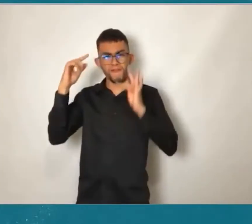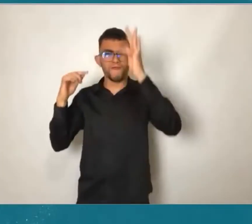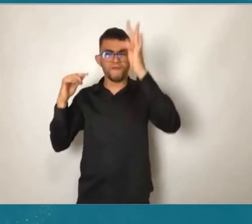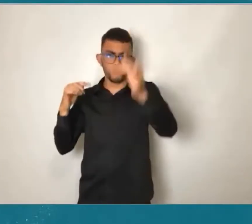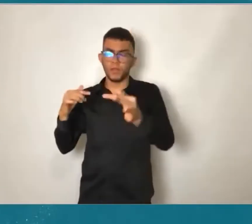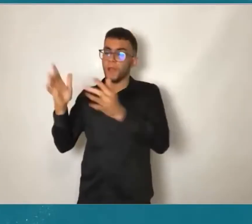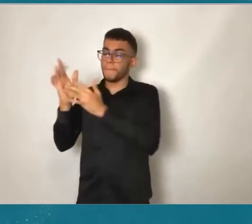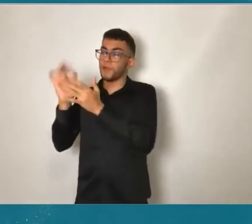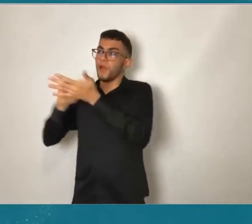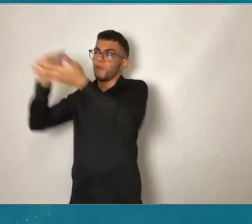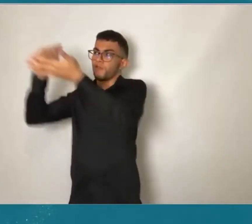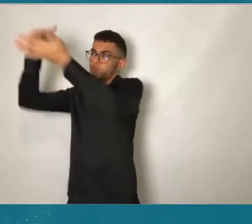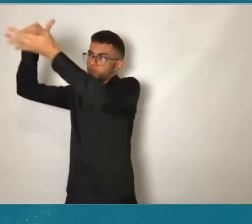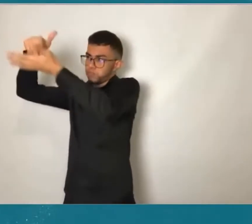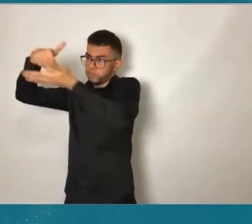nós.